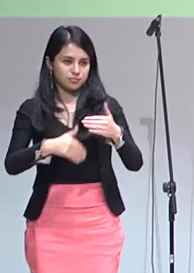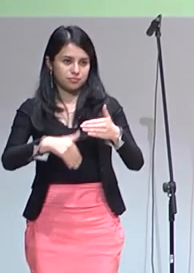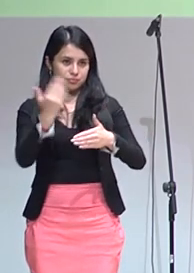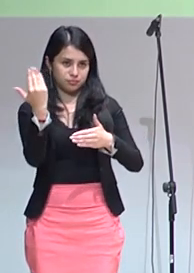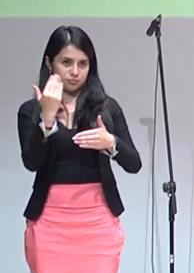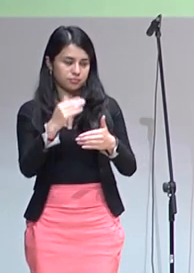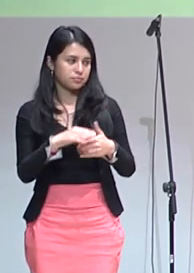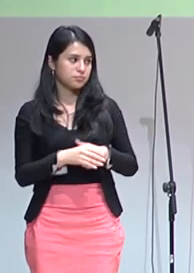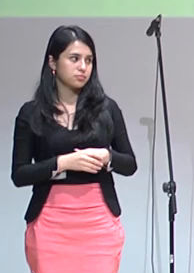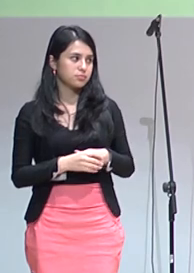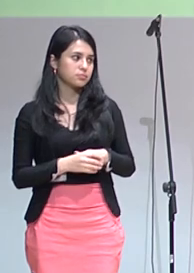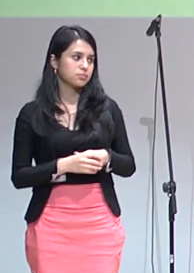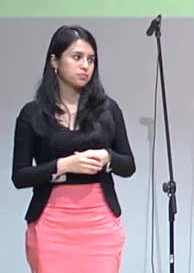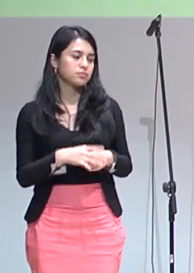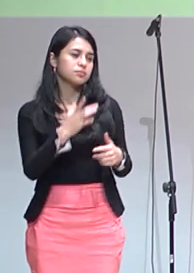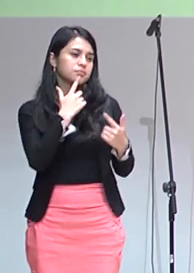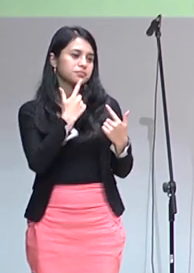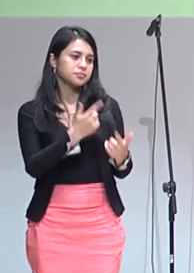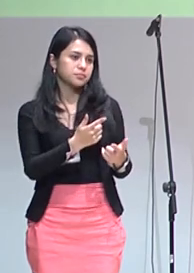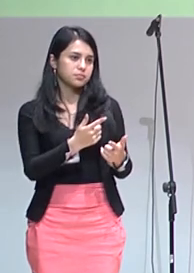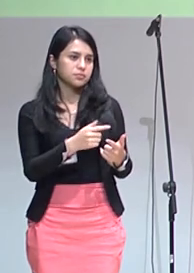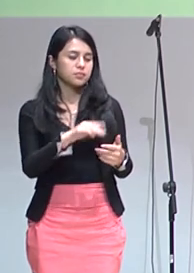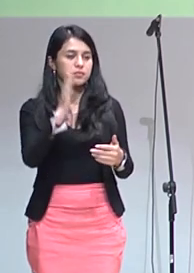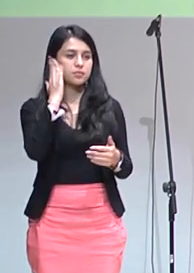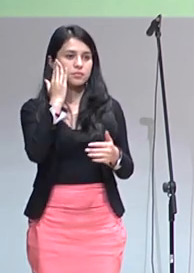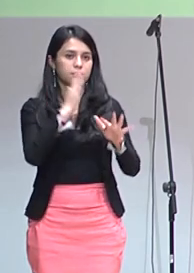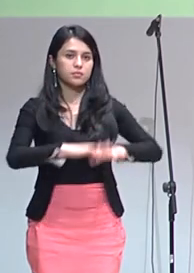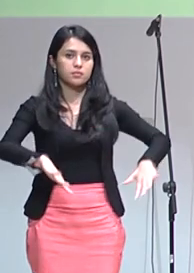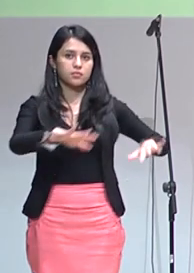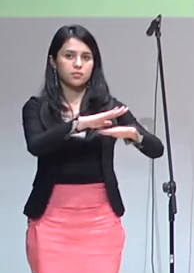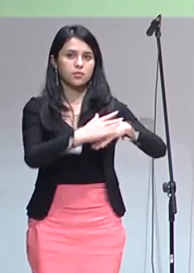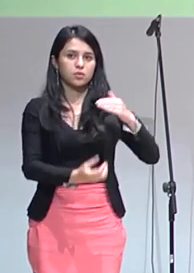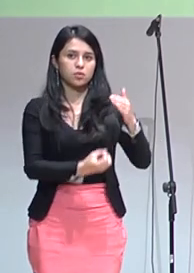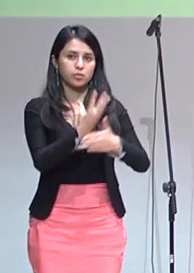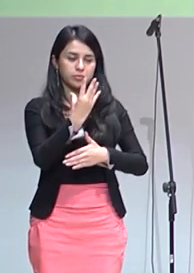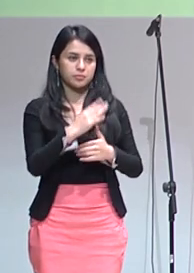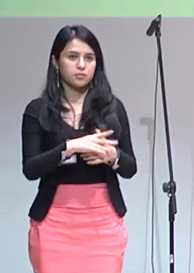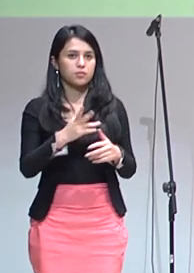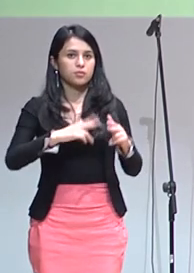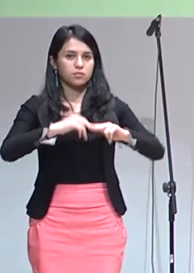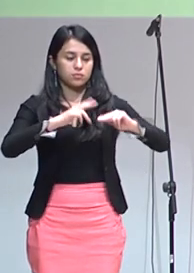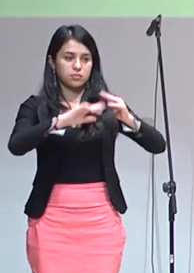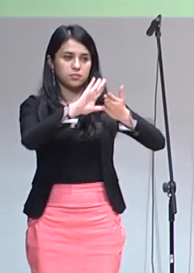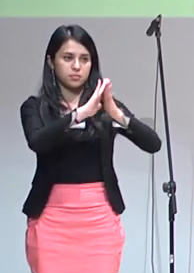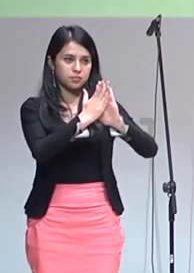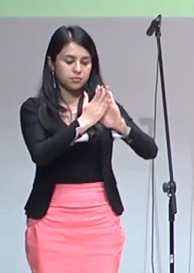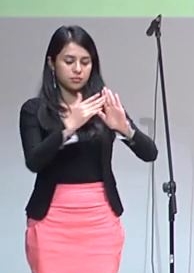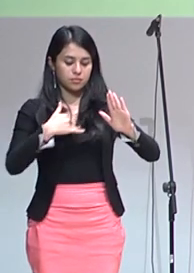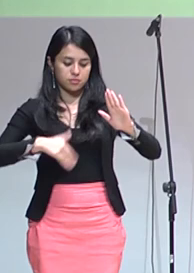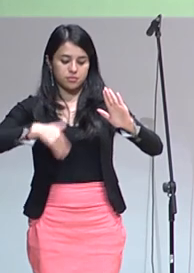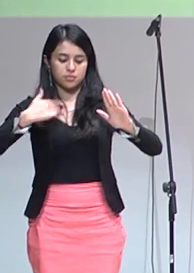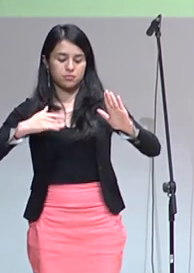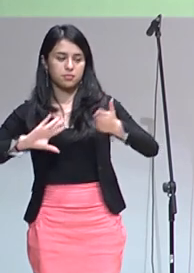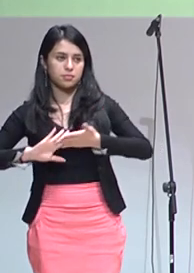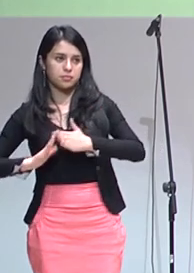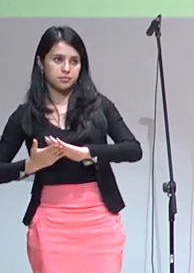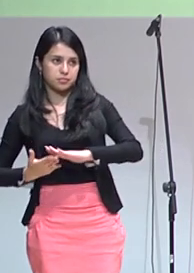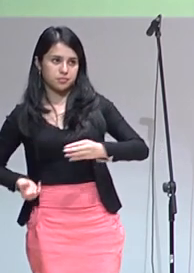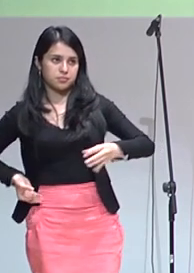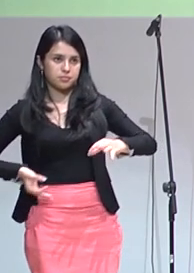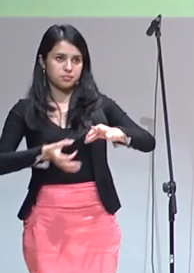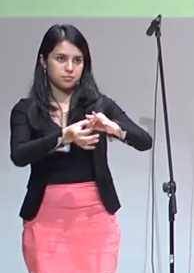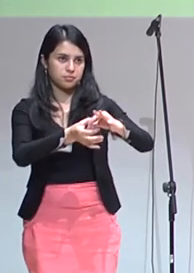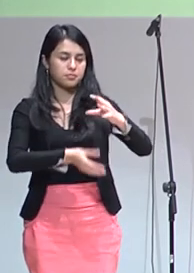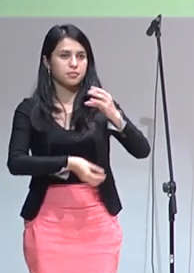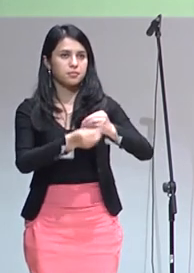¿sí? Dijo, hay un escenario nuevo que es construir la paz desde la paz, ¿sí? Pero también hay que